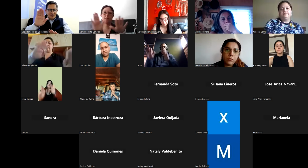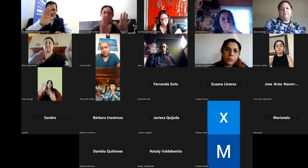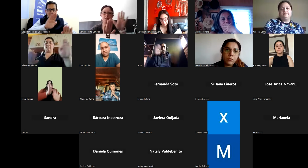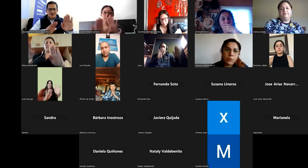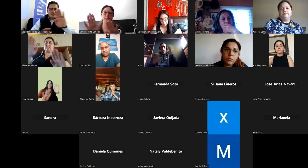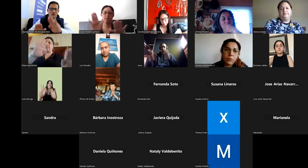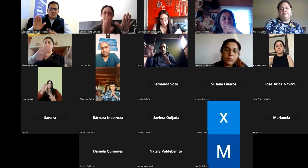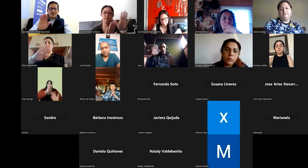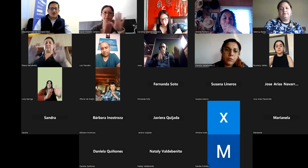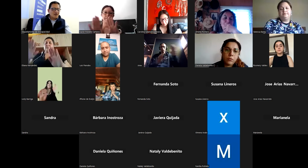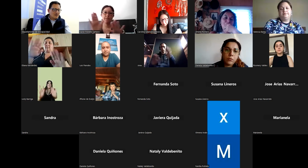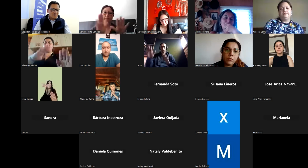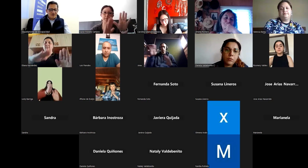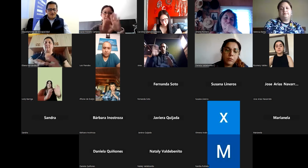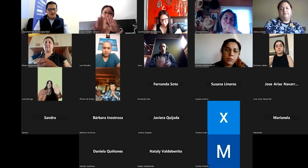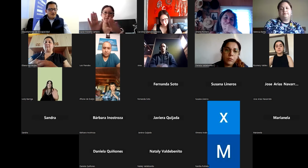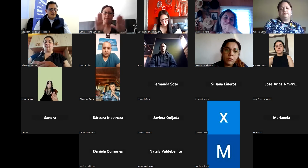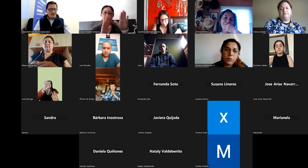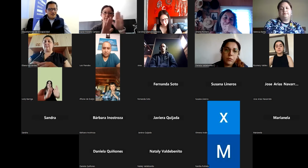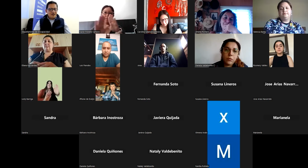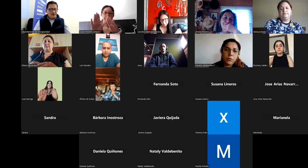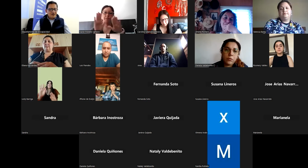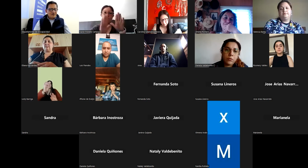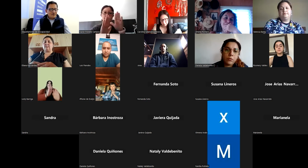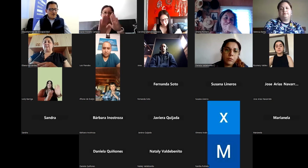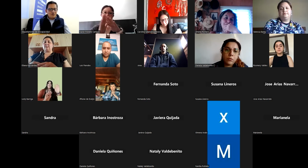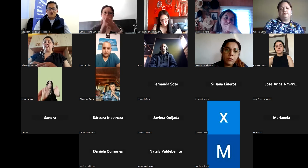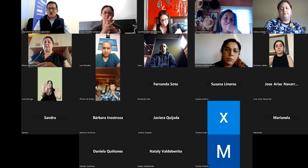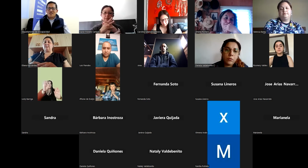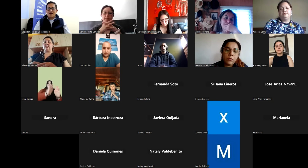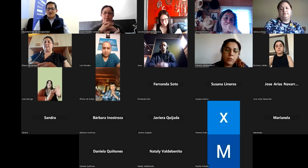¿se acuerdan del del profesor Miyagi